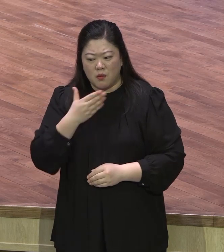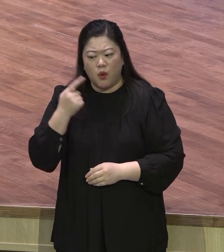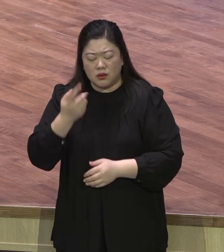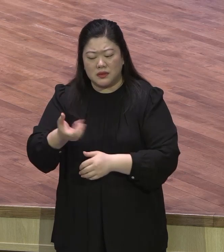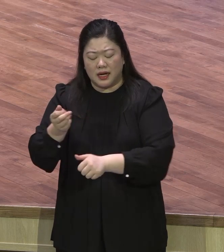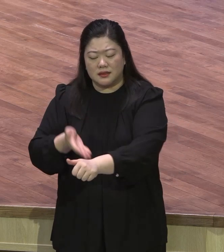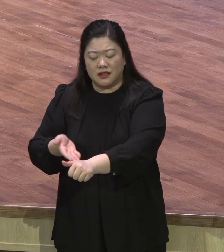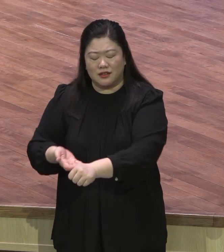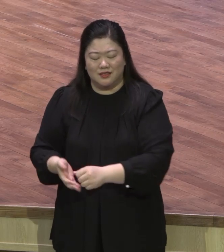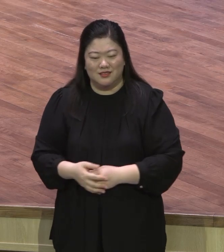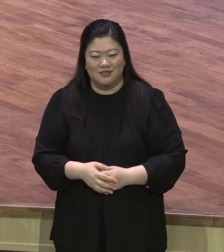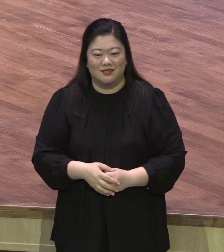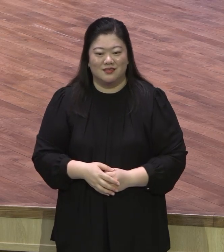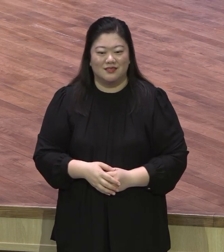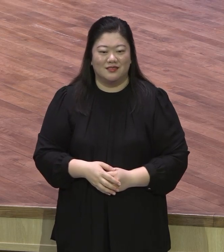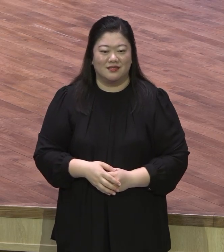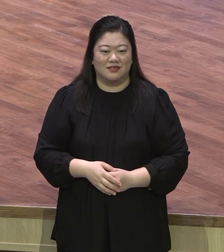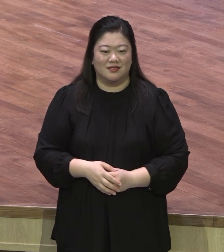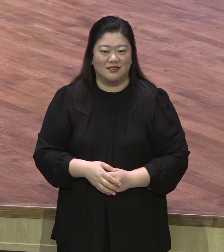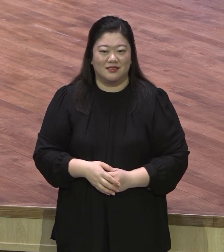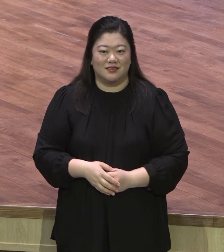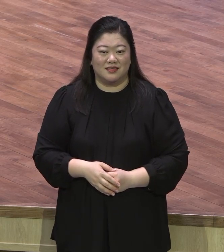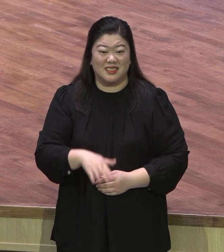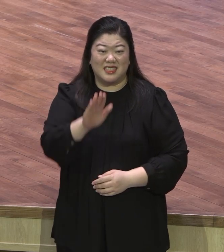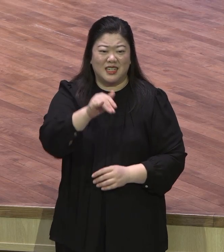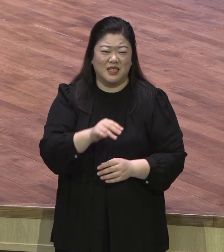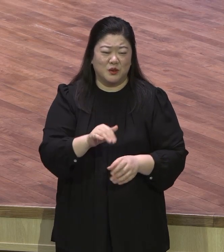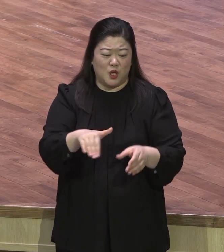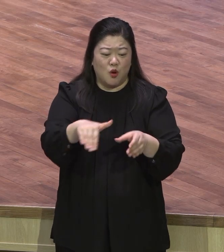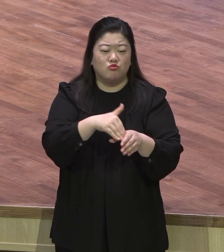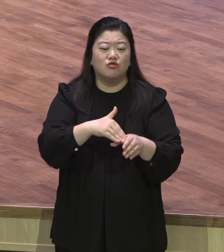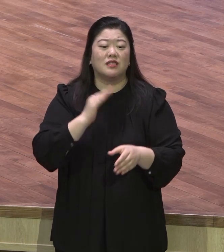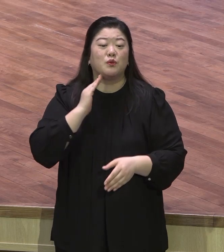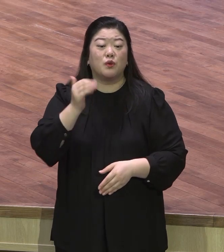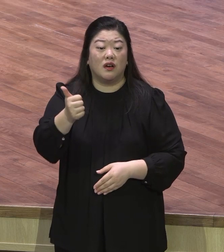대통령도 고생 많아 저보다 한참 어린데 저보다 나이 더 많아 보여